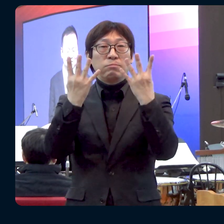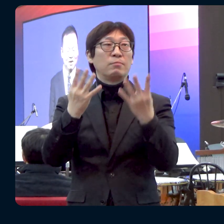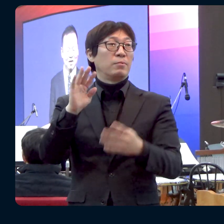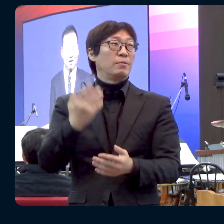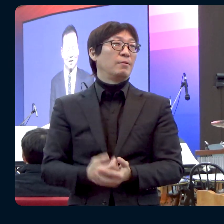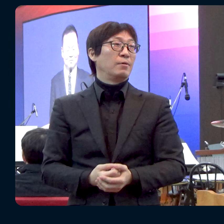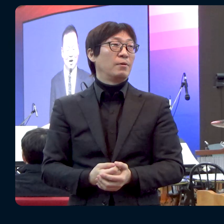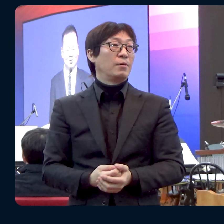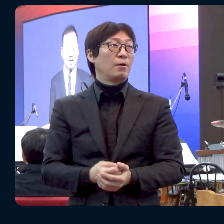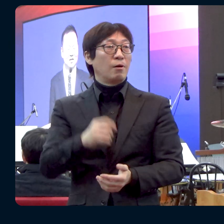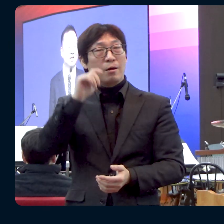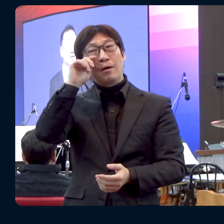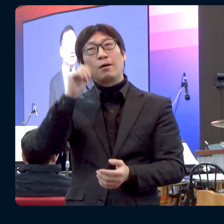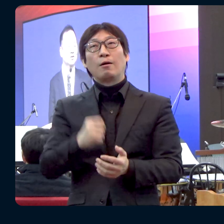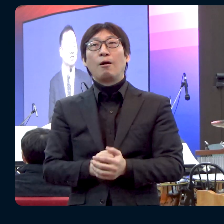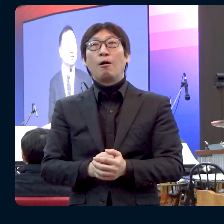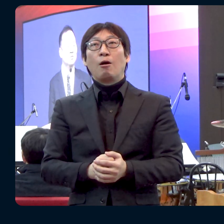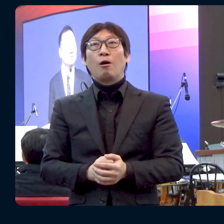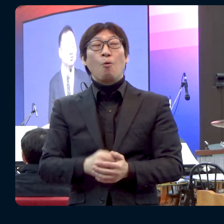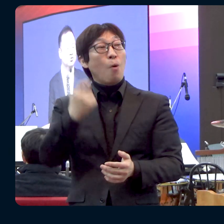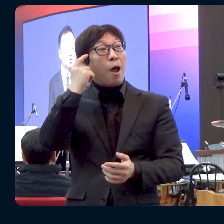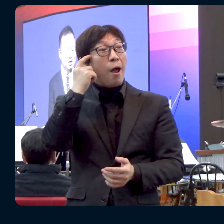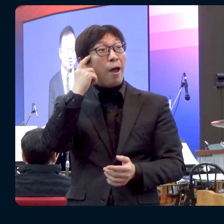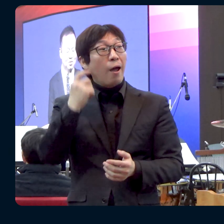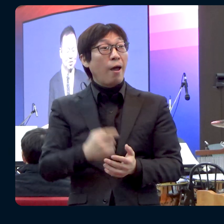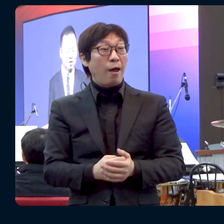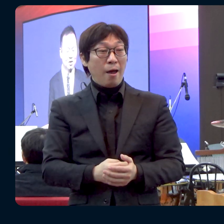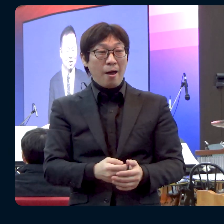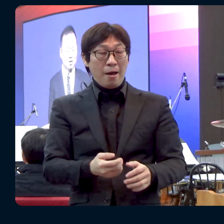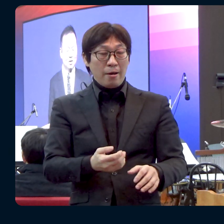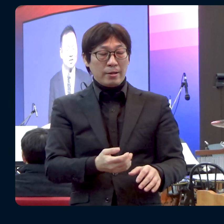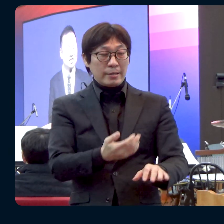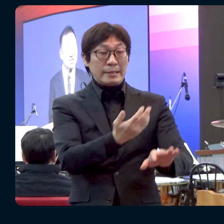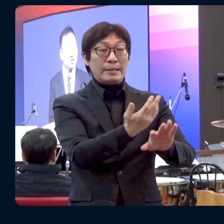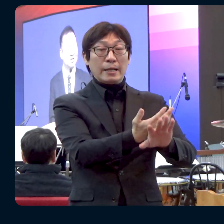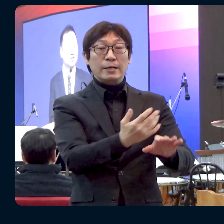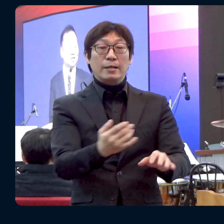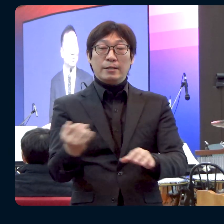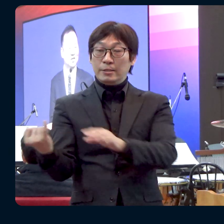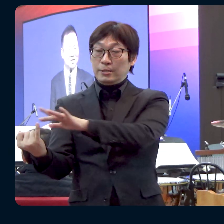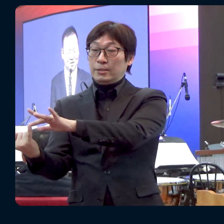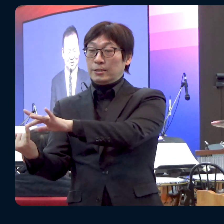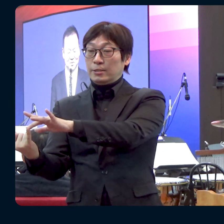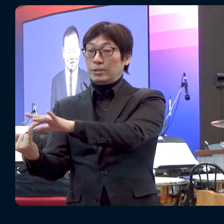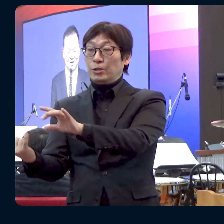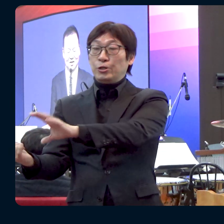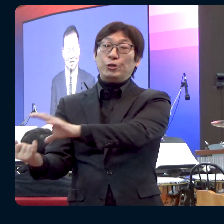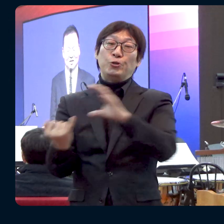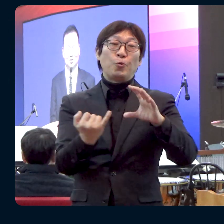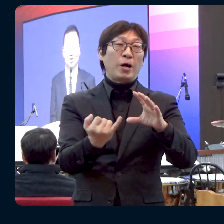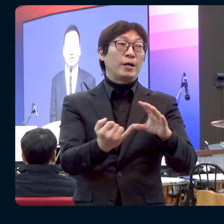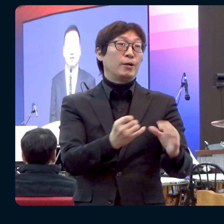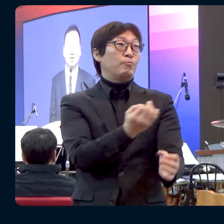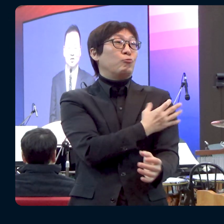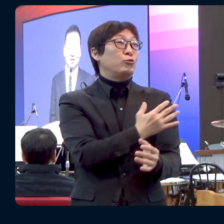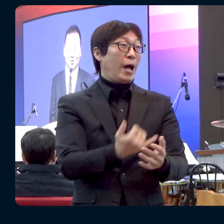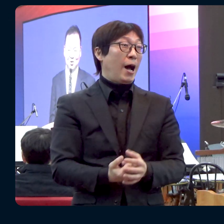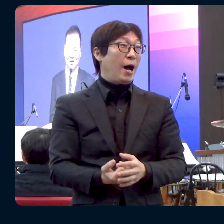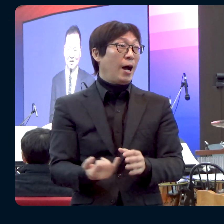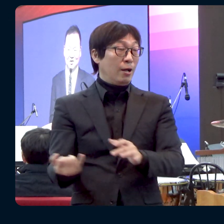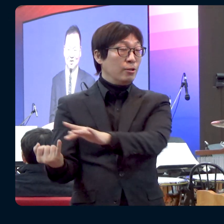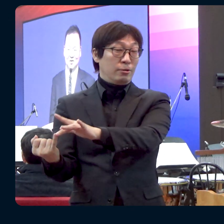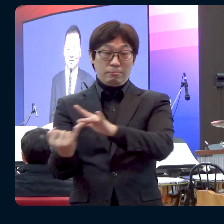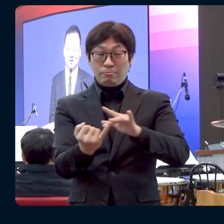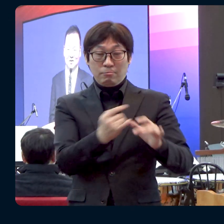그 지역의 한쪽에 바울이 한 일에 대해서 심히 분노하고 싫어하는 사람들이 생겼습니다. 귀신